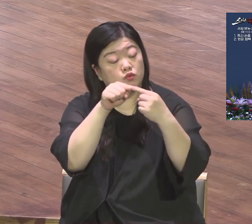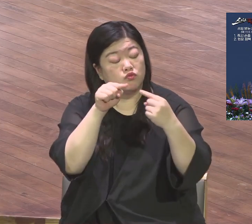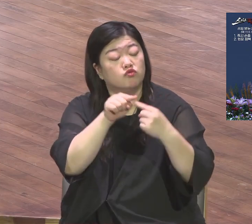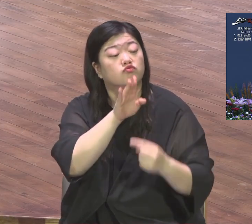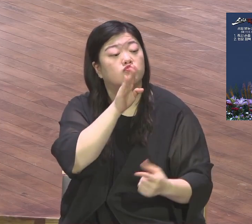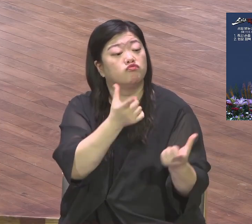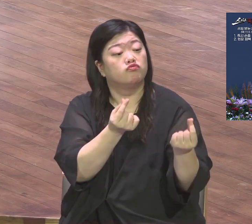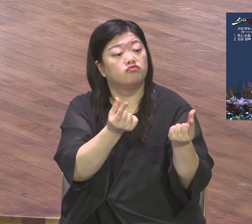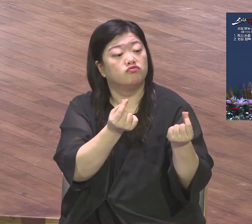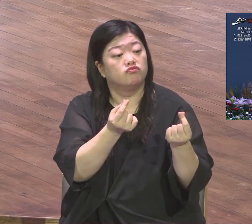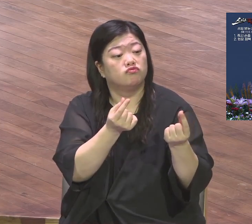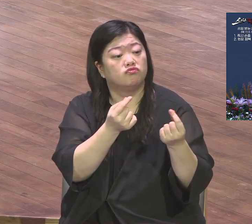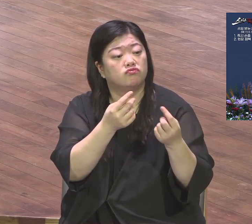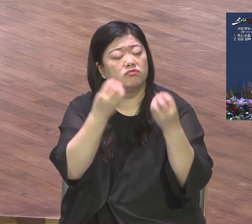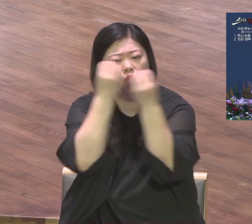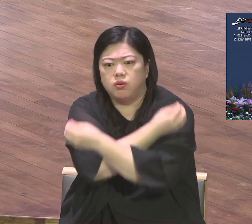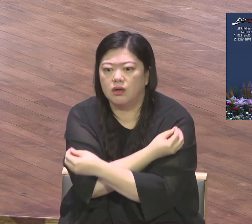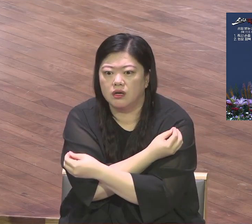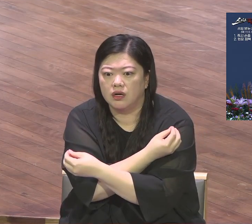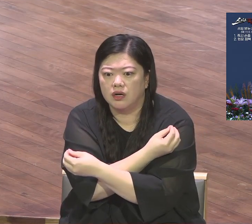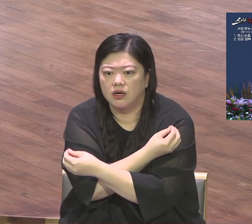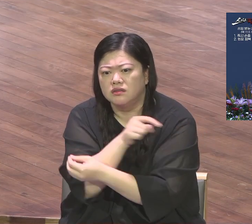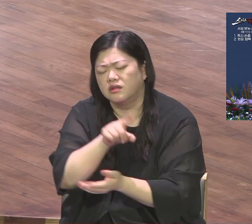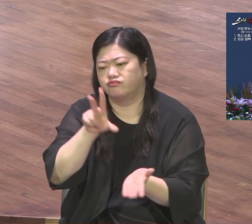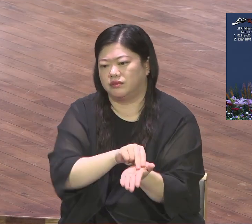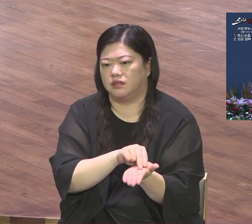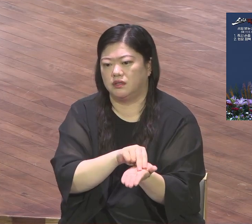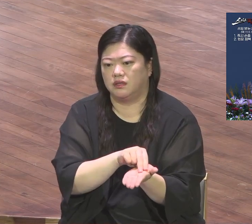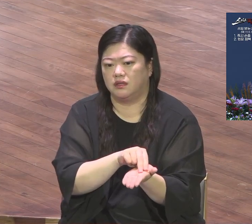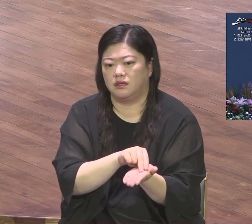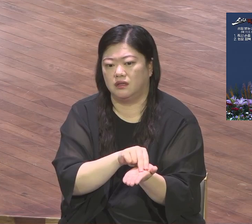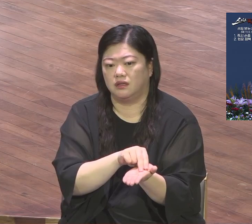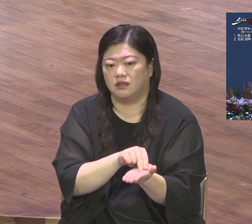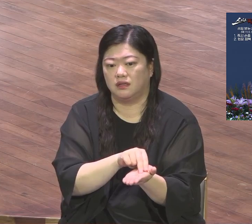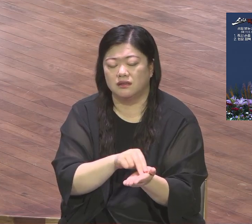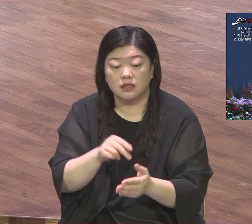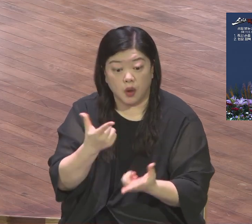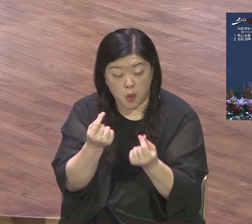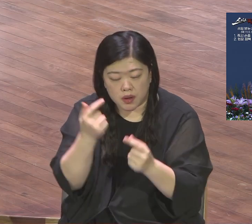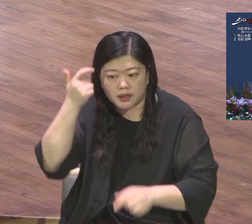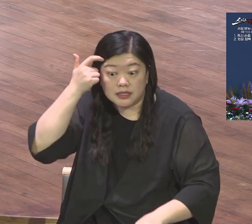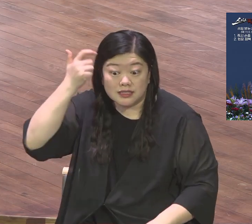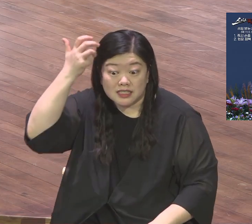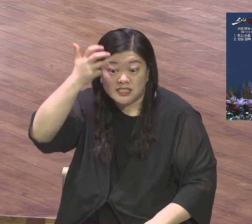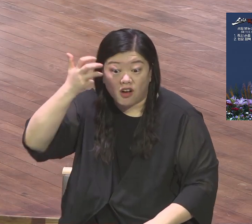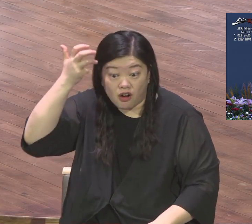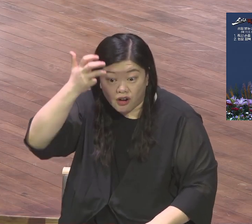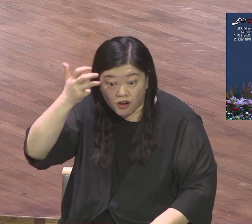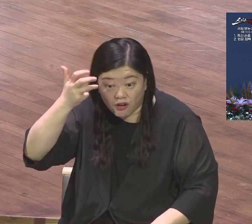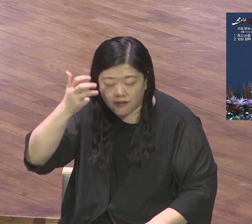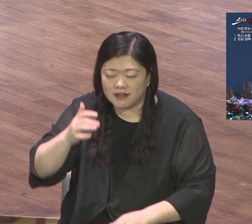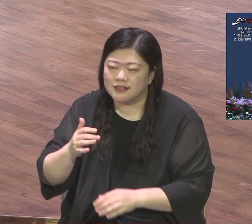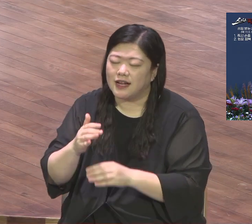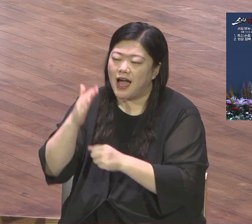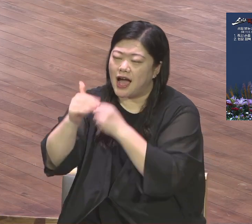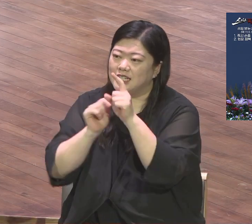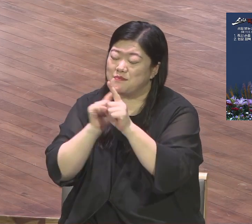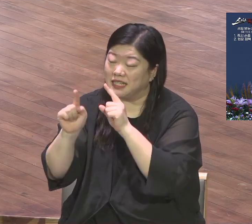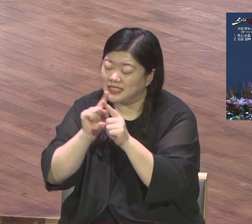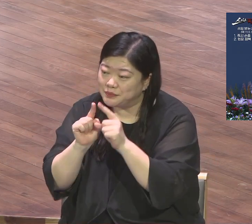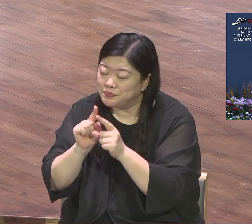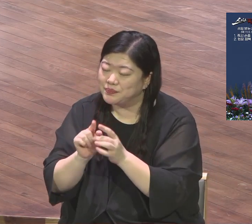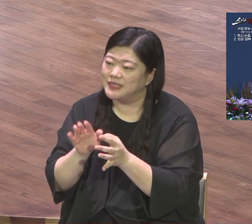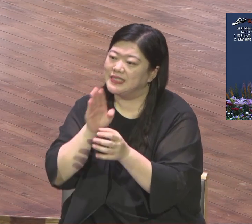심각해집니다. 영적으로 보면요. 뭔가 알고 있다는 착각 내가 생각하고 있는 것이